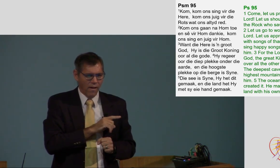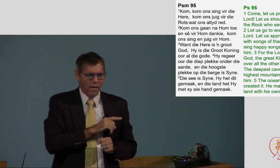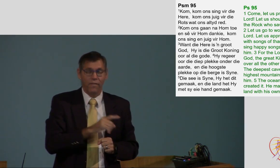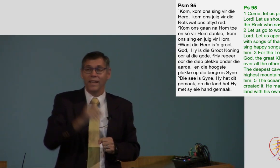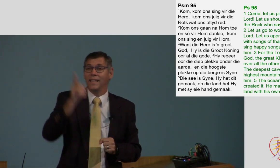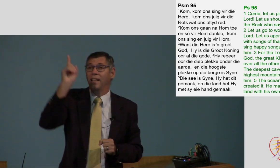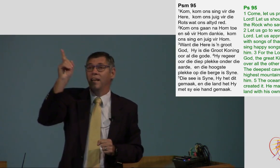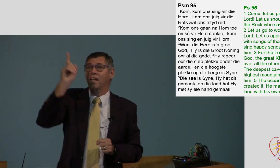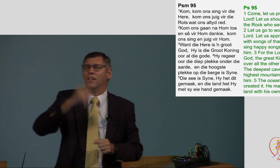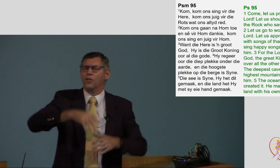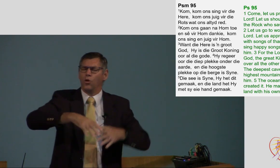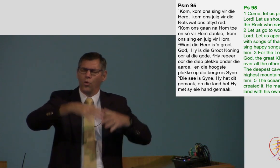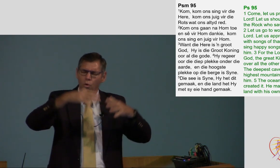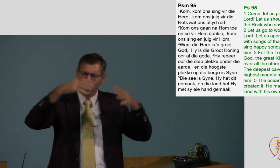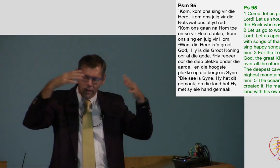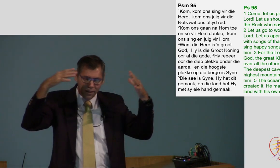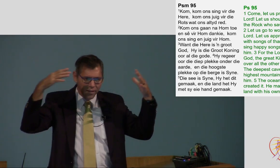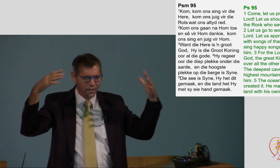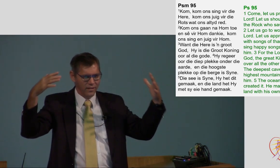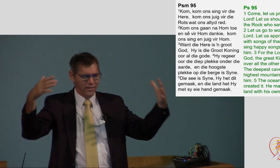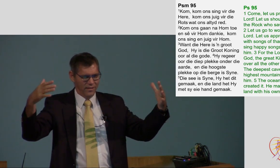Want die Here is groot.